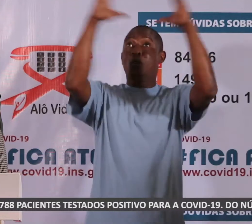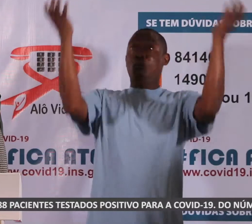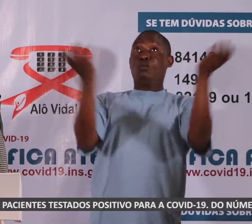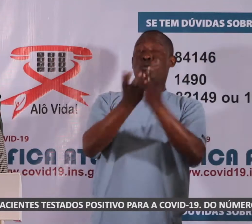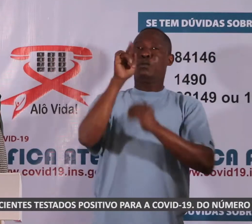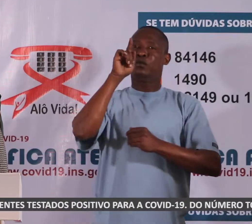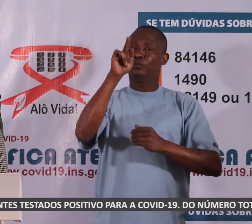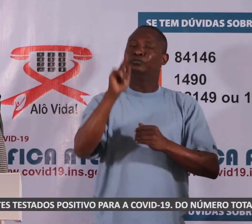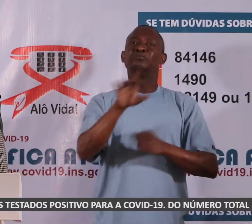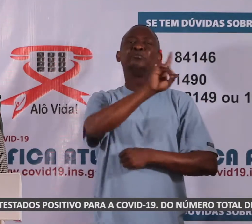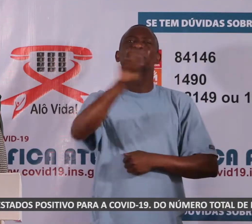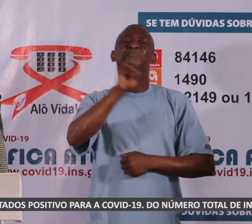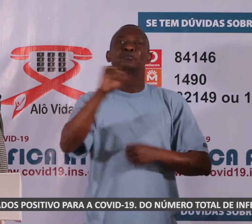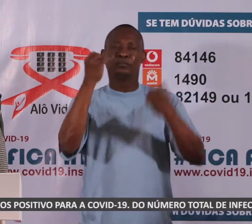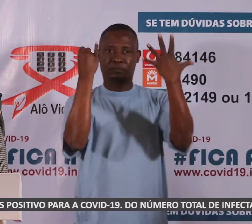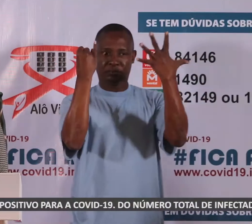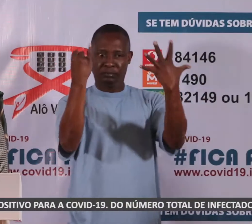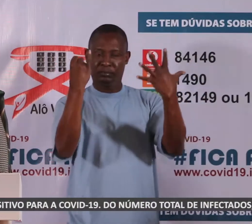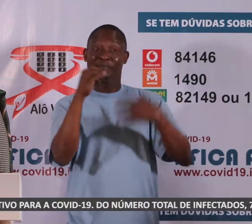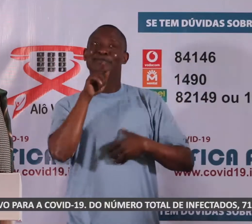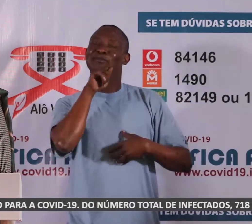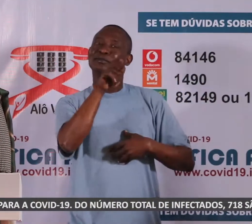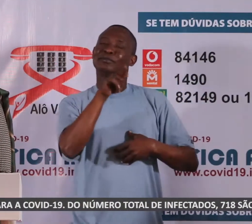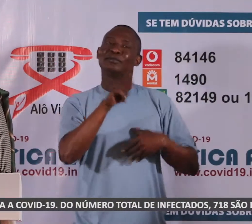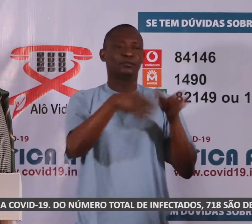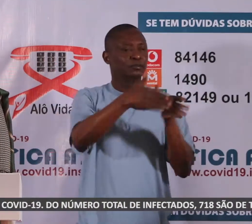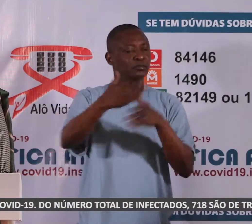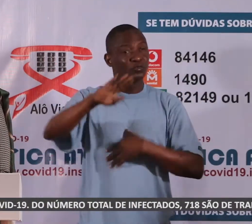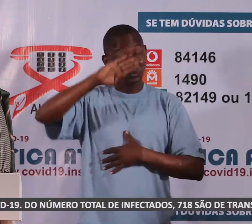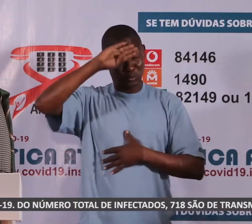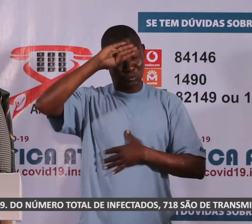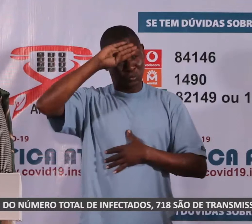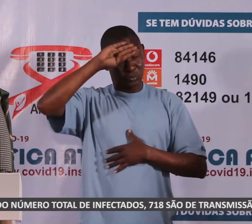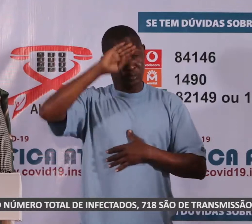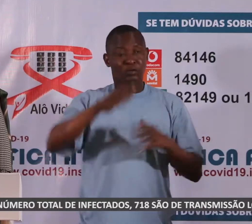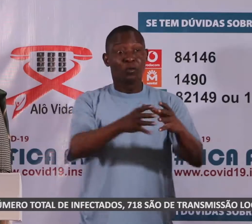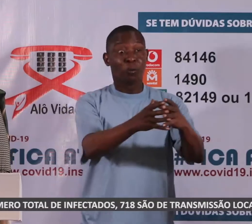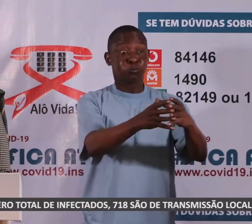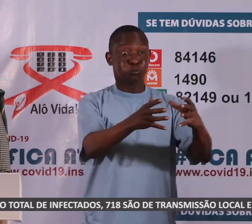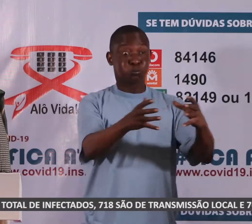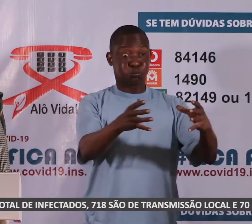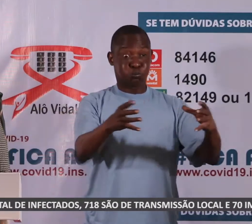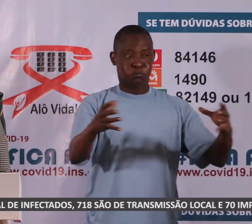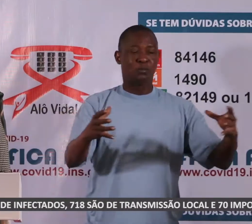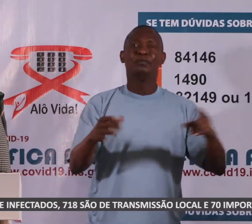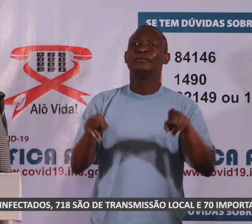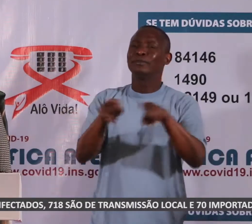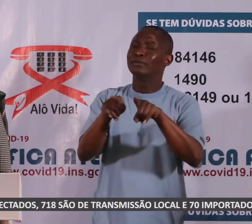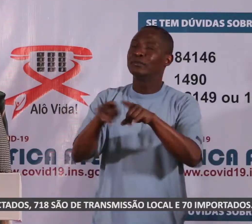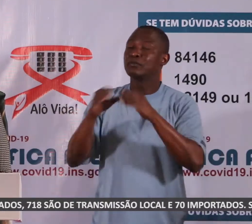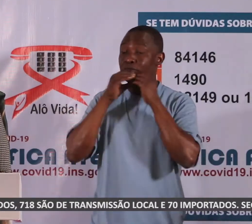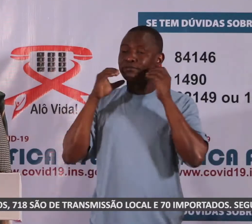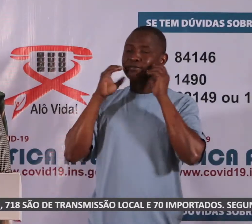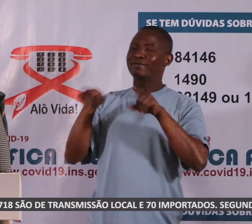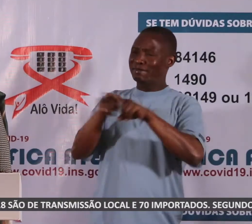Covid-19, o número de casos de Covid-19 continua a aumentar substancialmente. O nosso país também tem vindo a